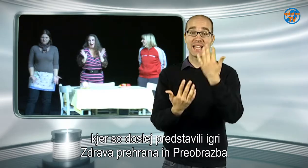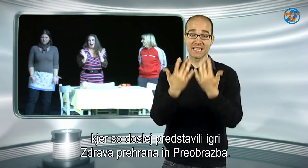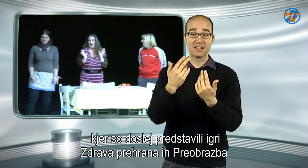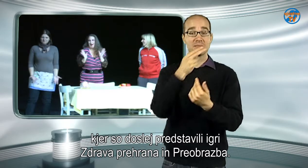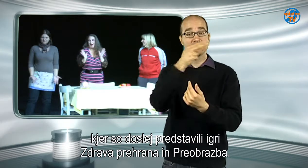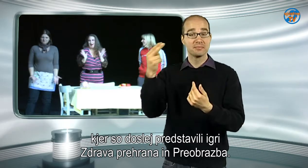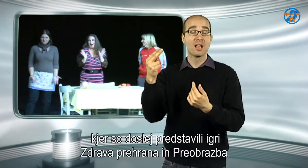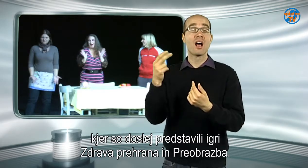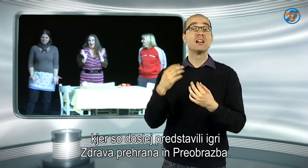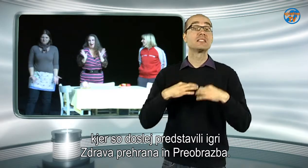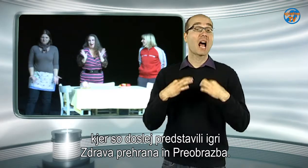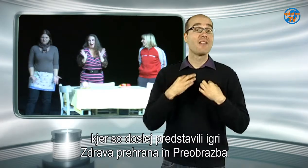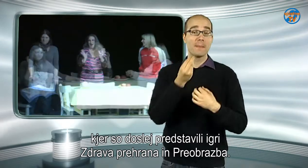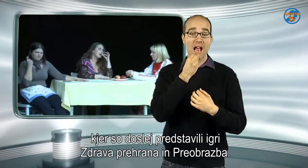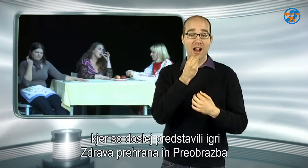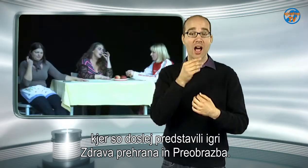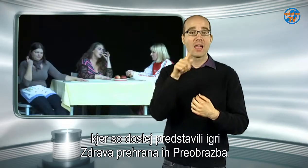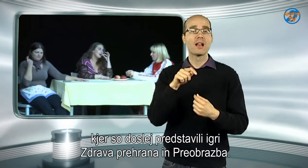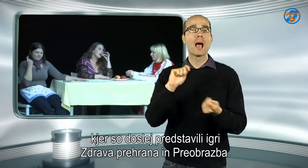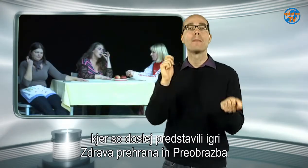Zdrava prehrana in Preobrazba.